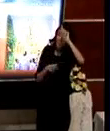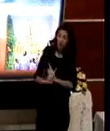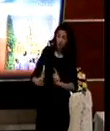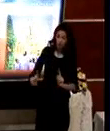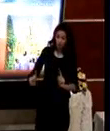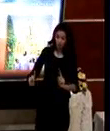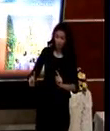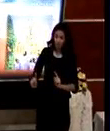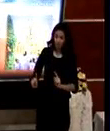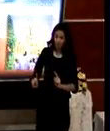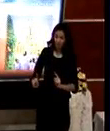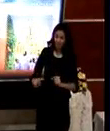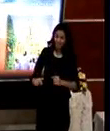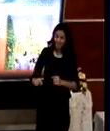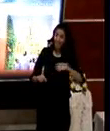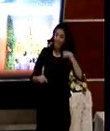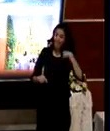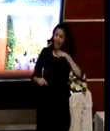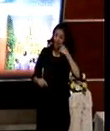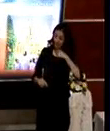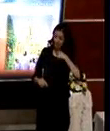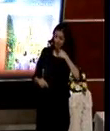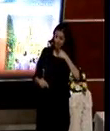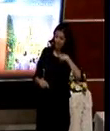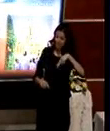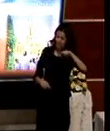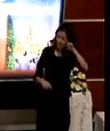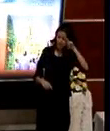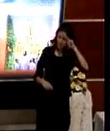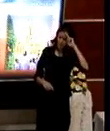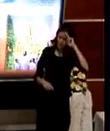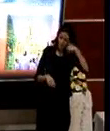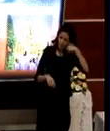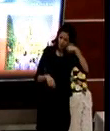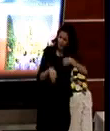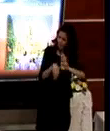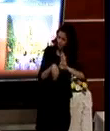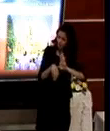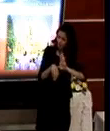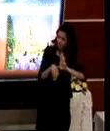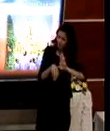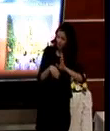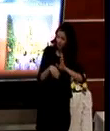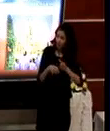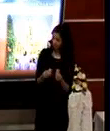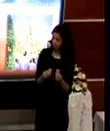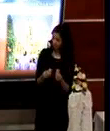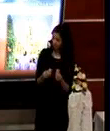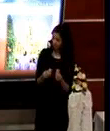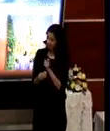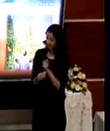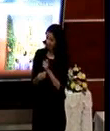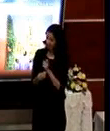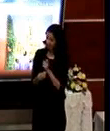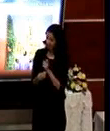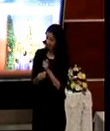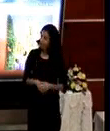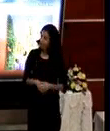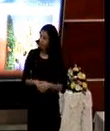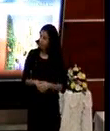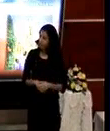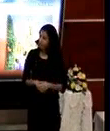más respetado de la selva es exactamente, corresponde con el animal